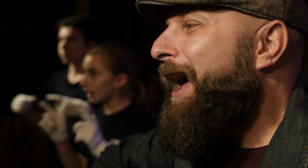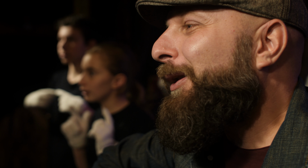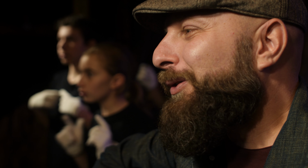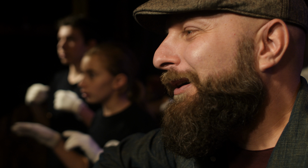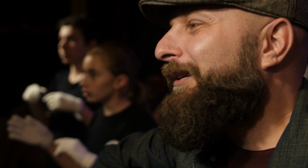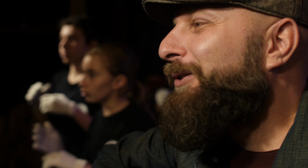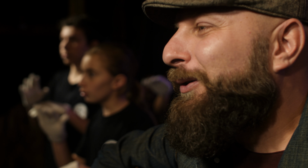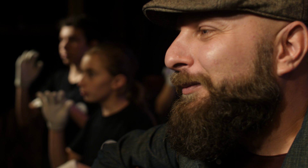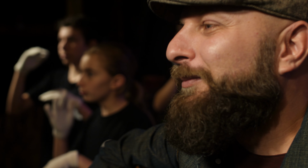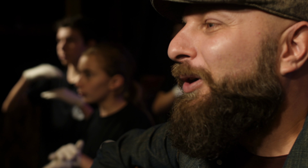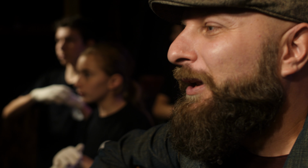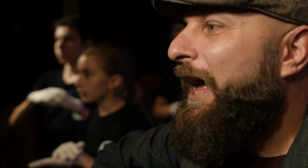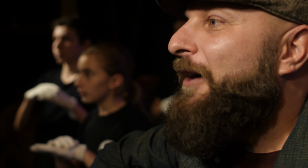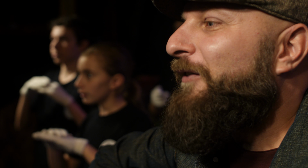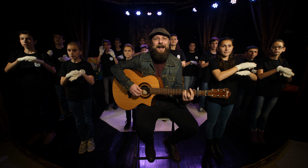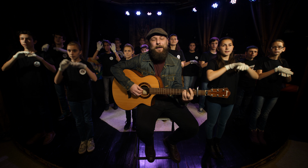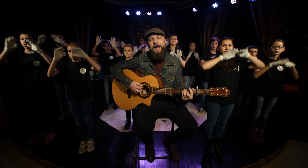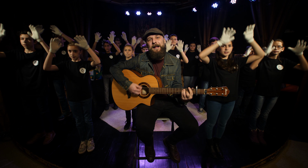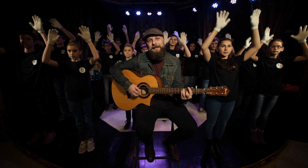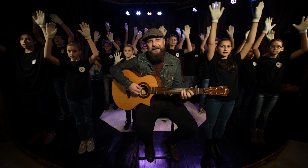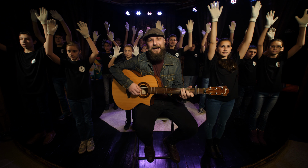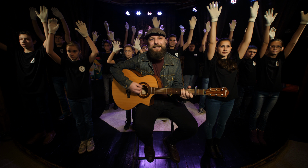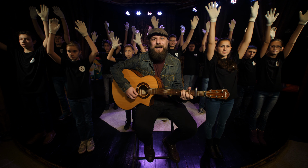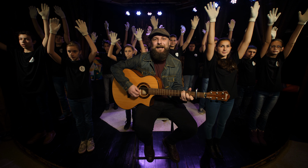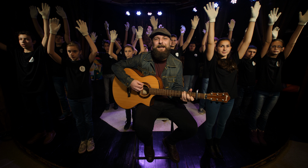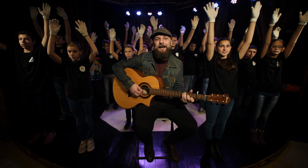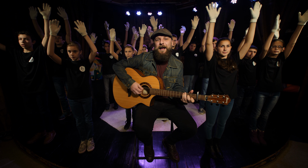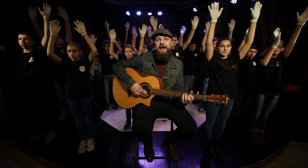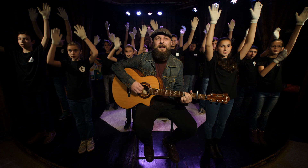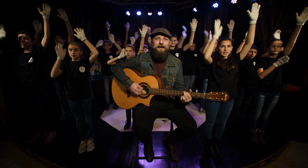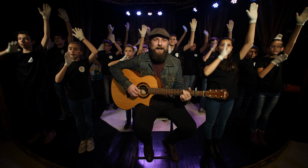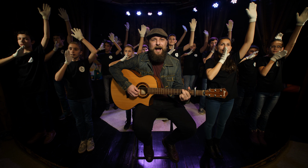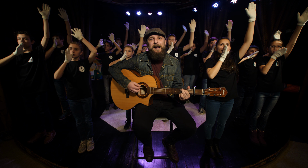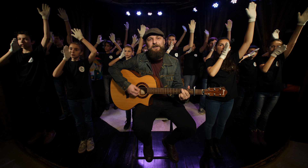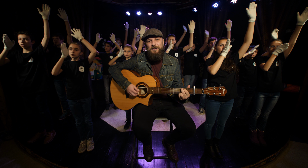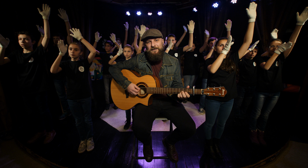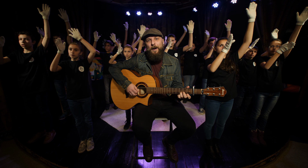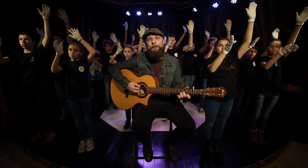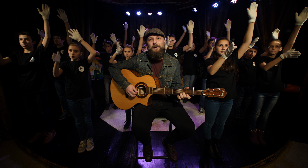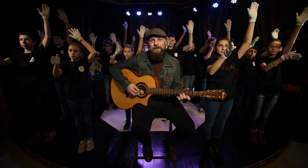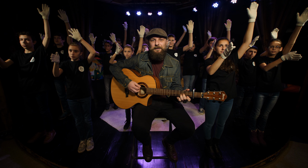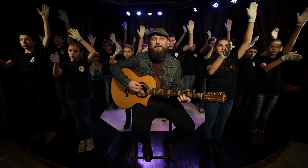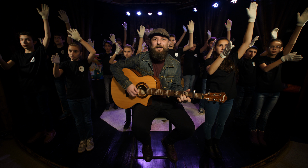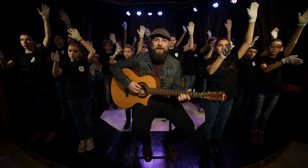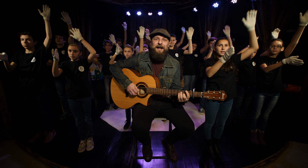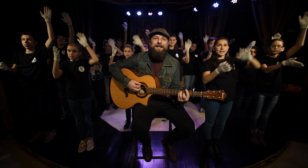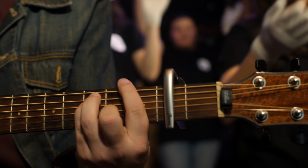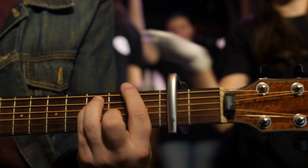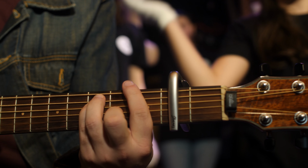itt állok a dombon, Felemelt kezekkel, kiáltozva bondom.